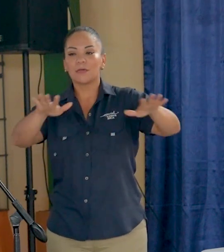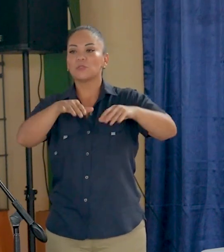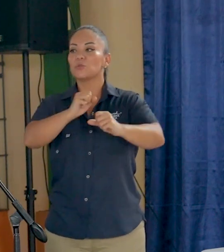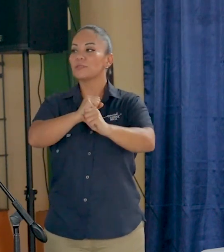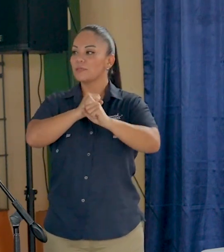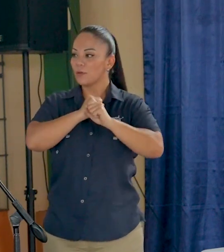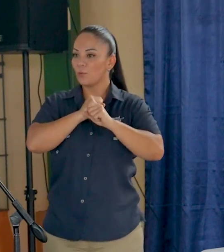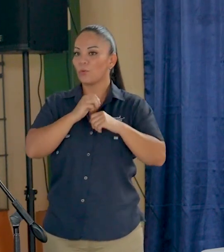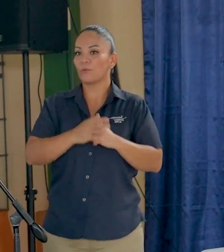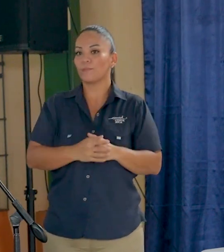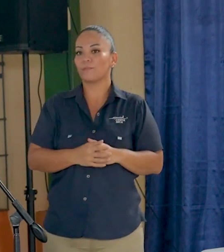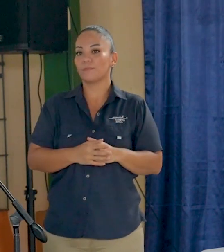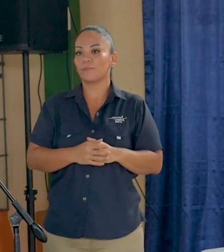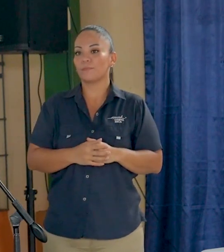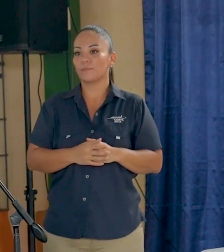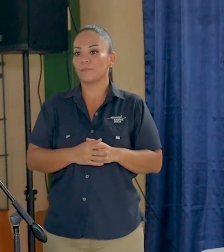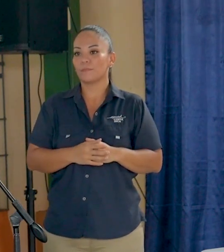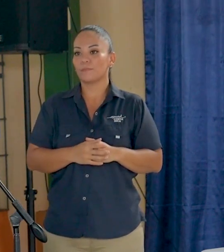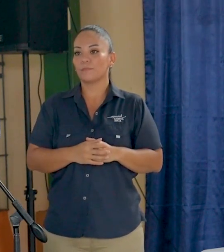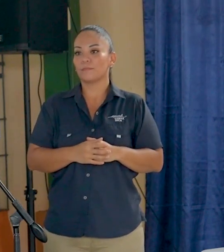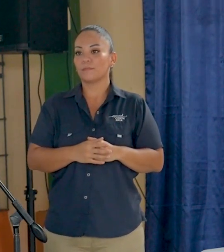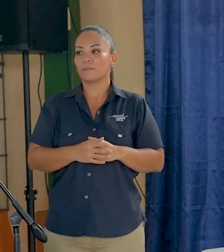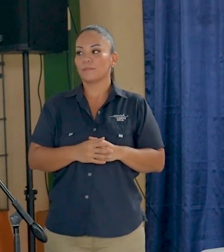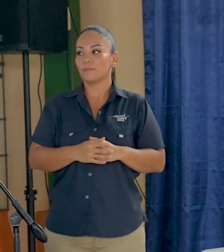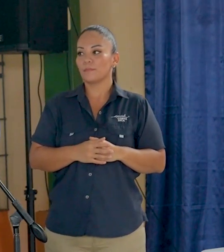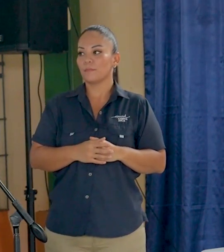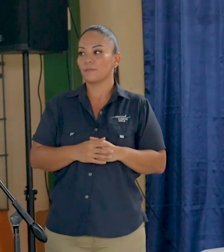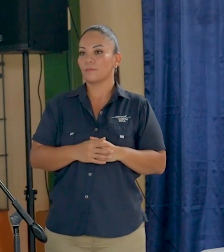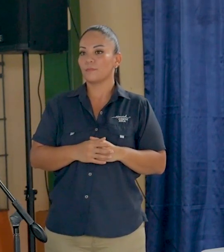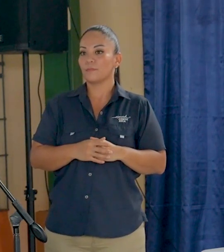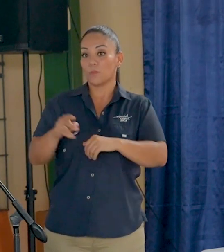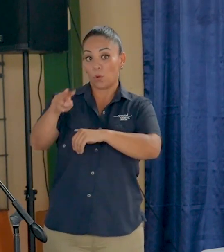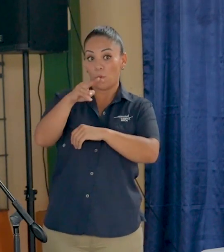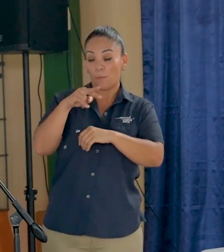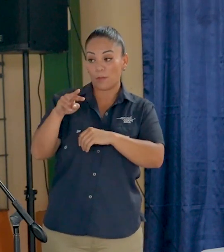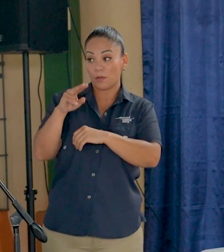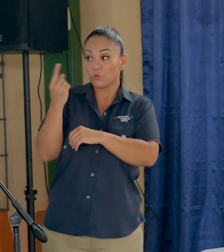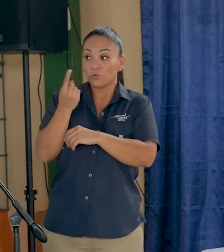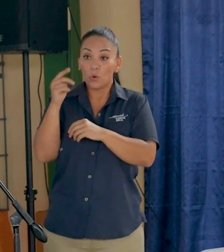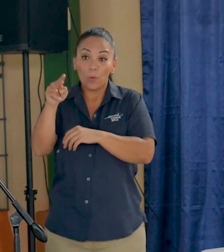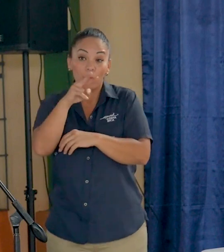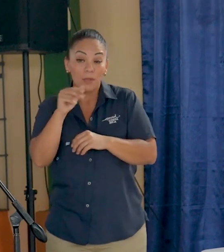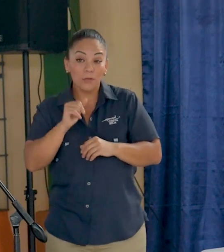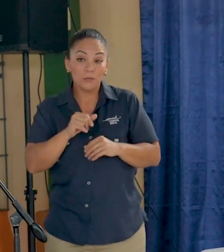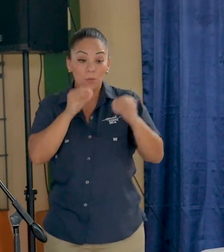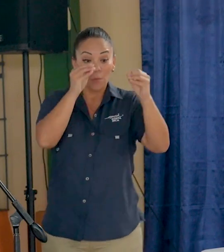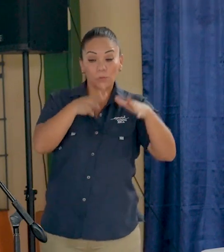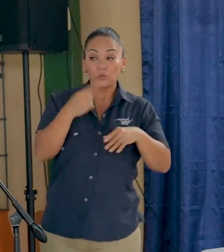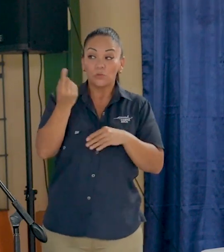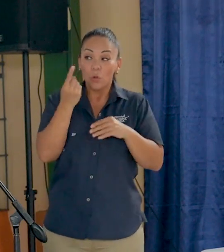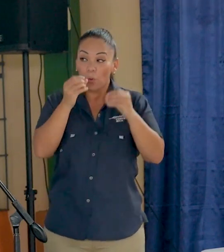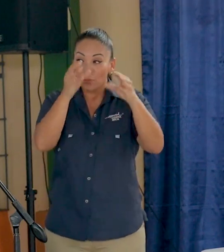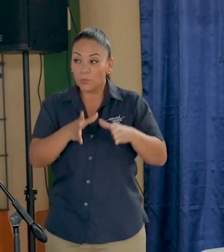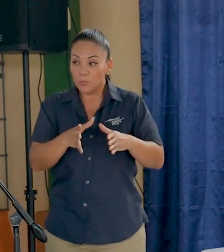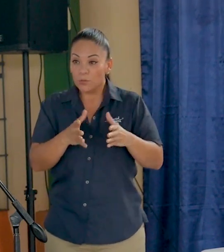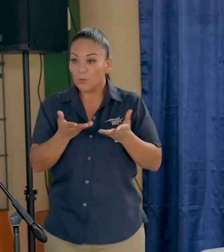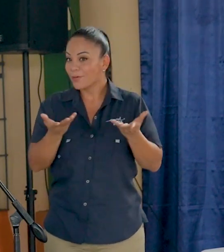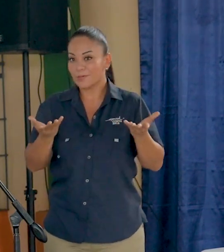seguro. Los compañeros no son solo compañeros y los tutores no son solo tutores.